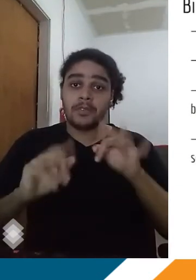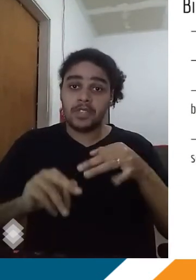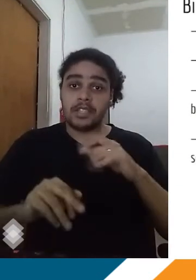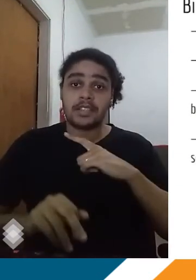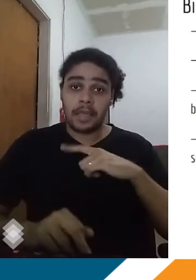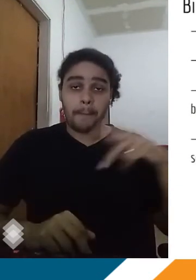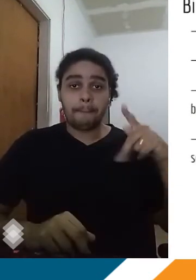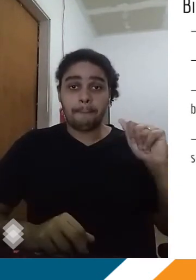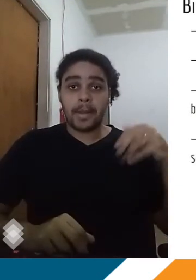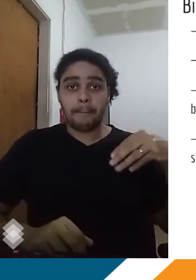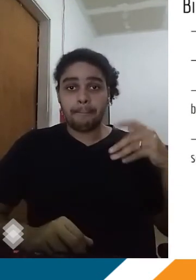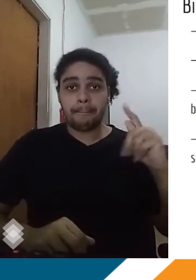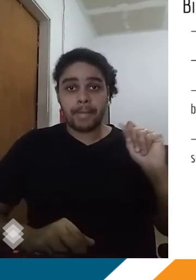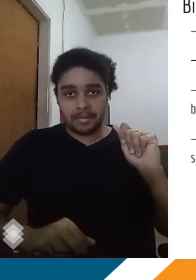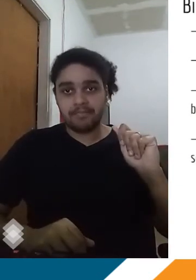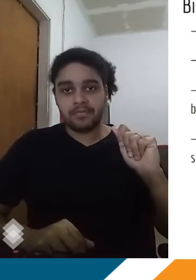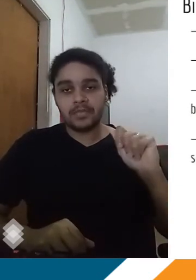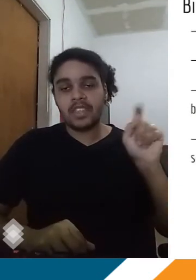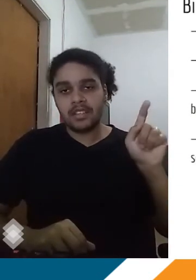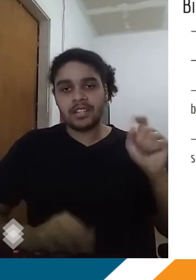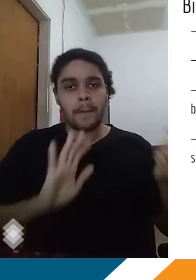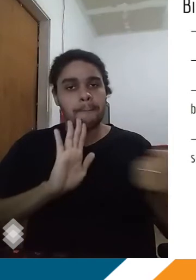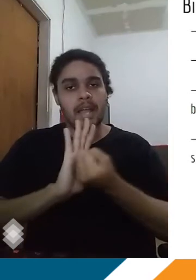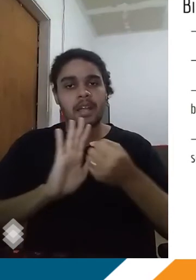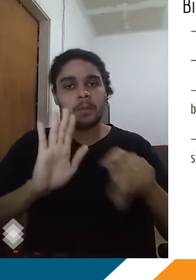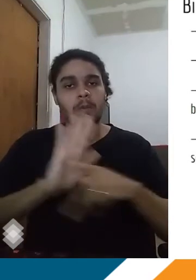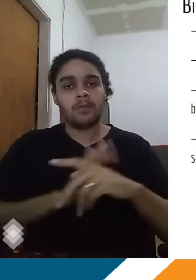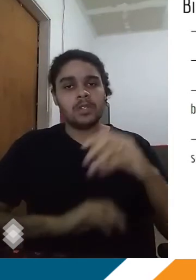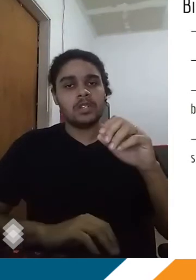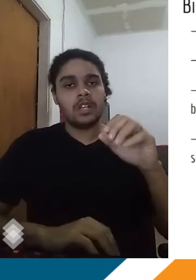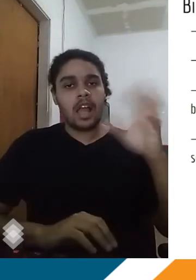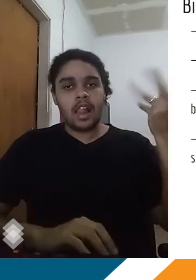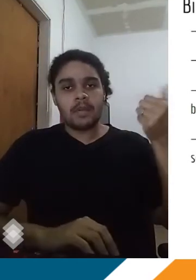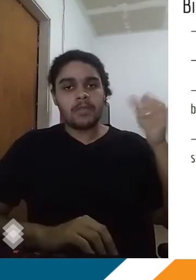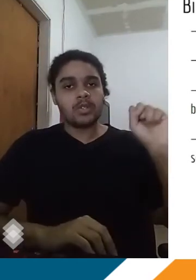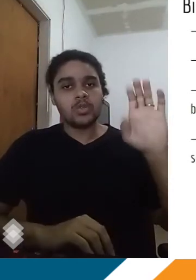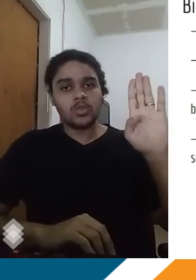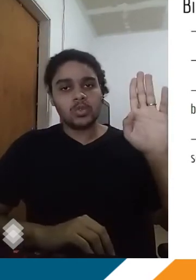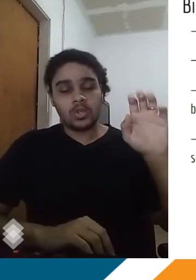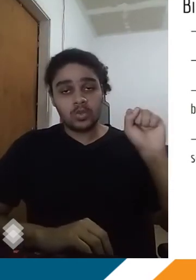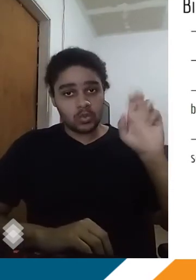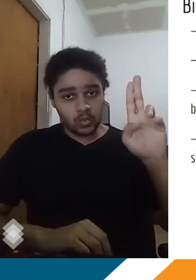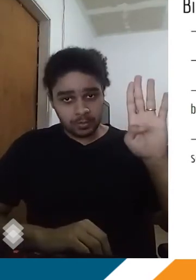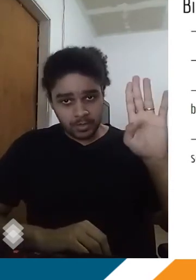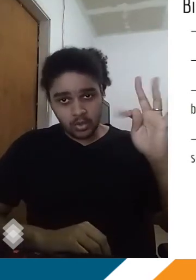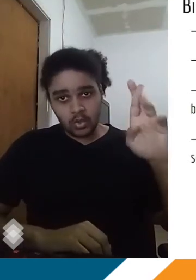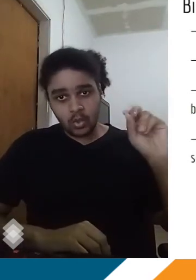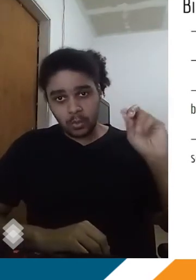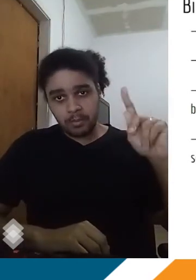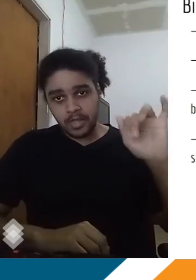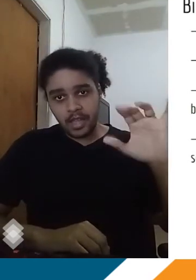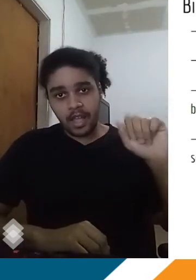a gente tem os pampas sulinos. Os pampas são marcados por um clima subtropical e uma vegetação marcada